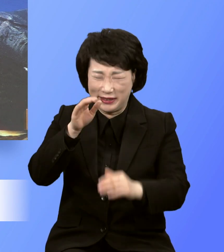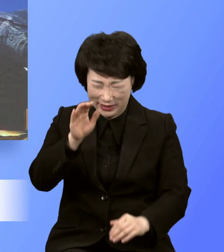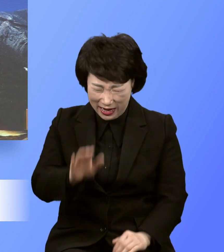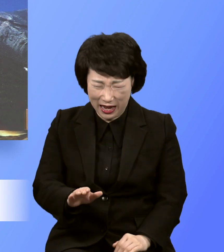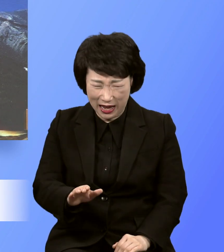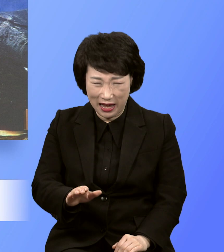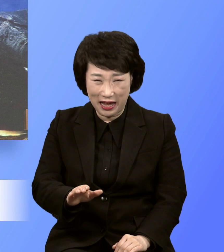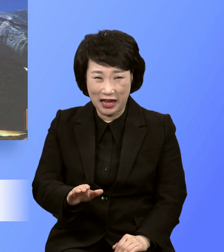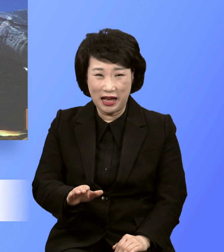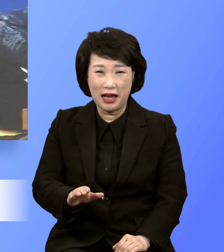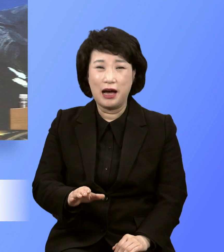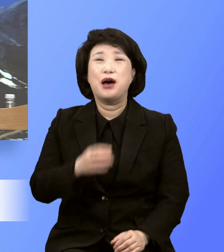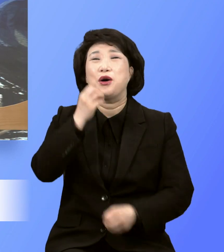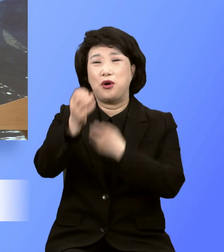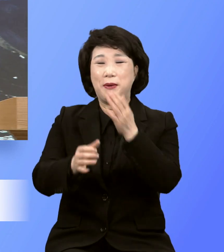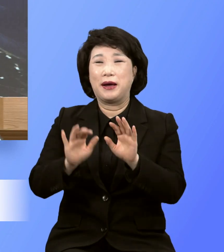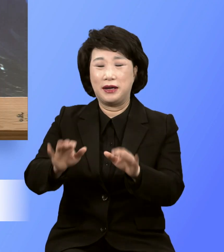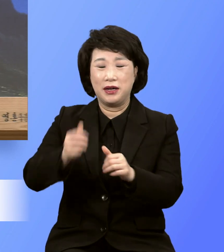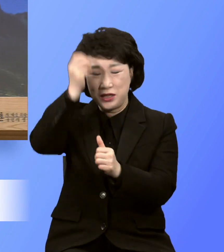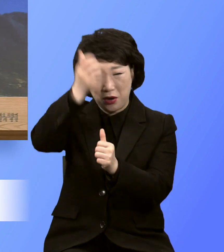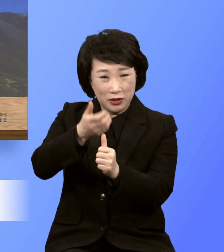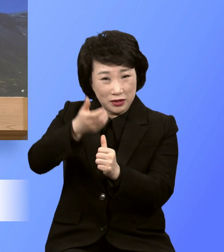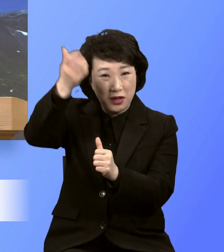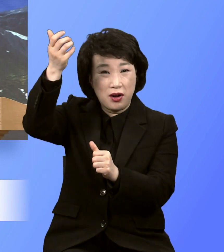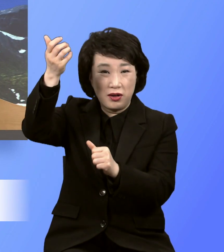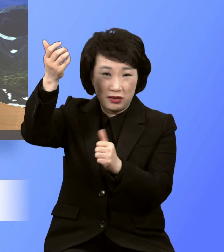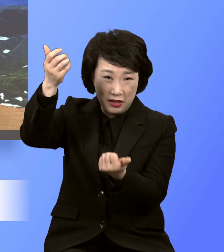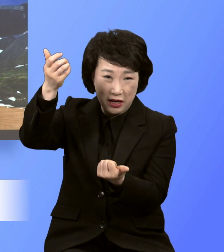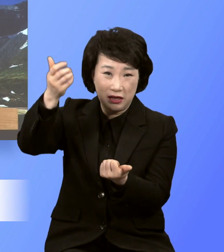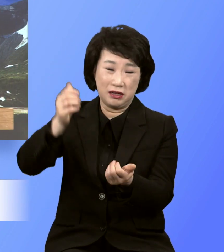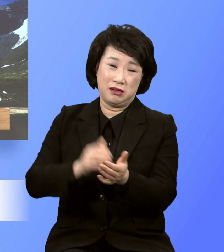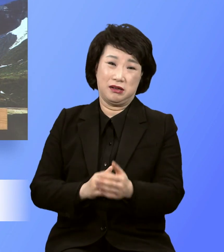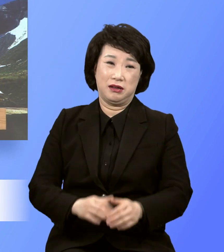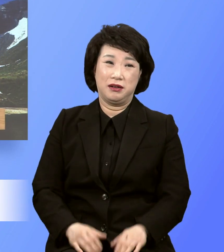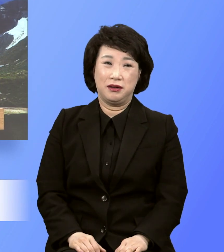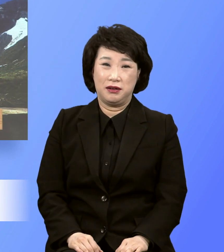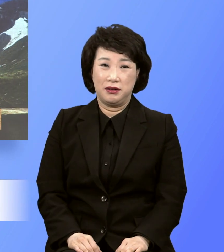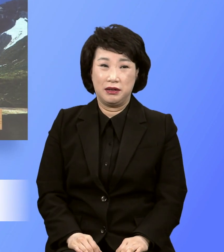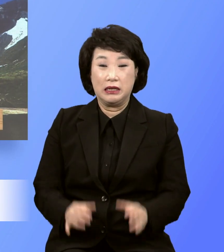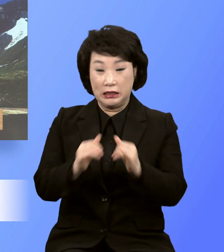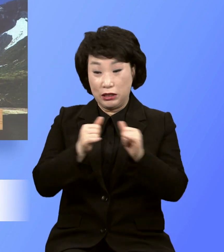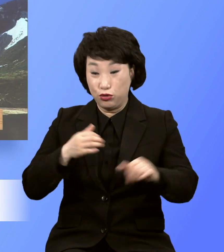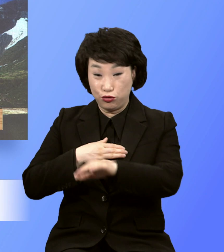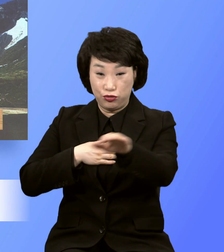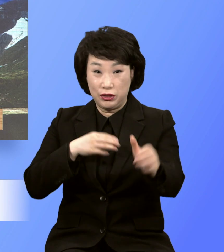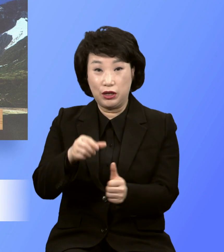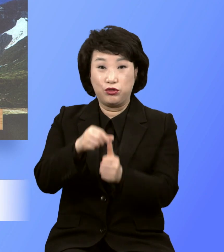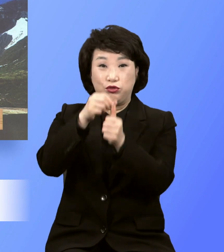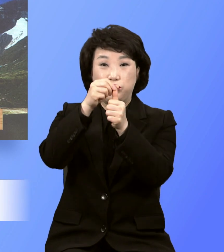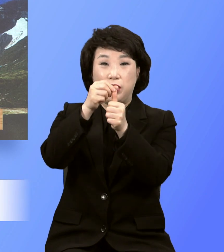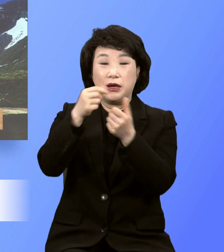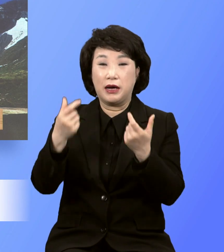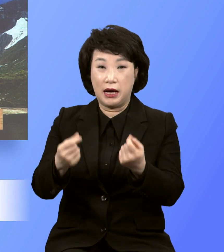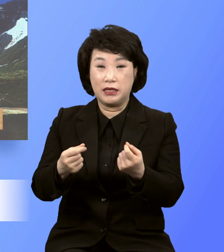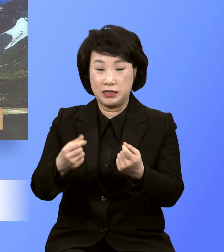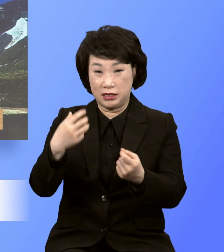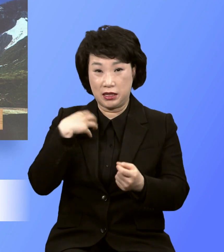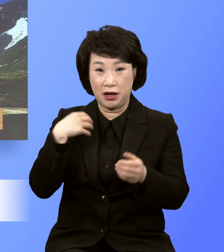이루었다 하시고 영원히 떠나시니라. 인류 구원을 이렇게